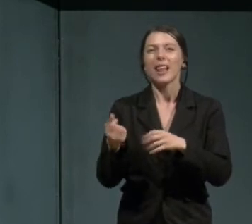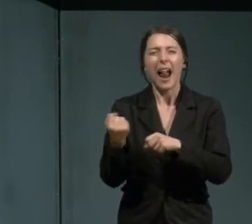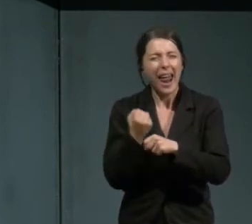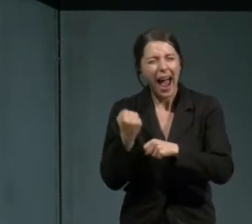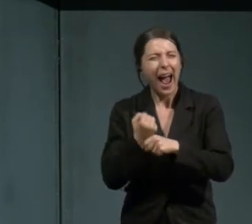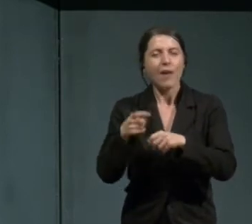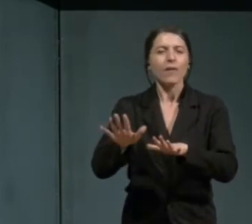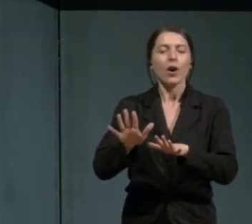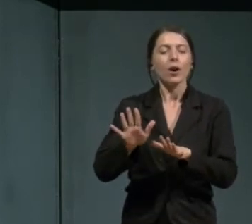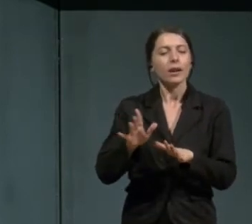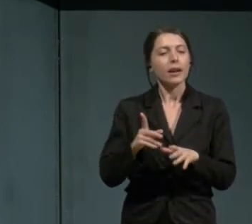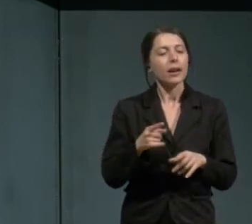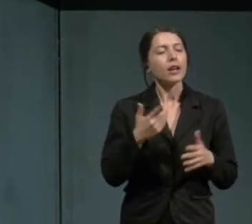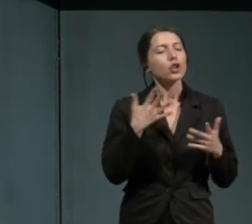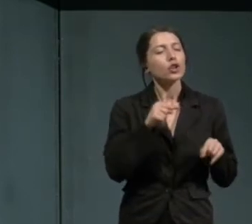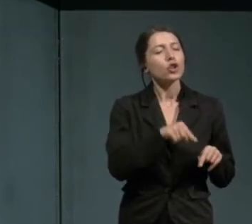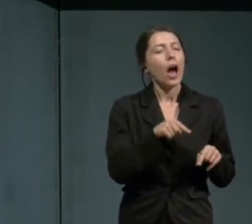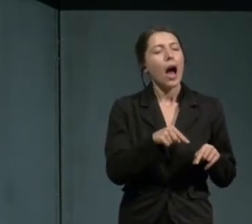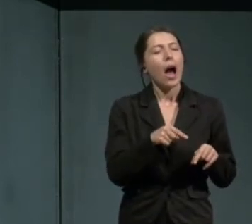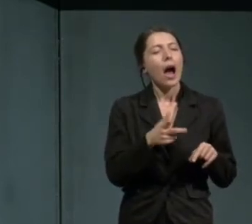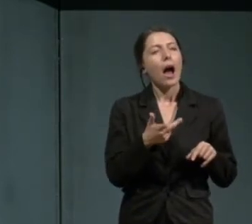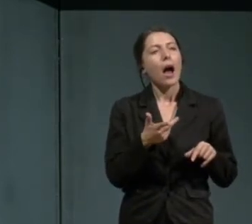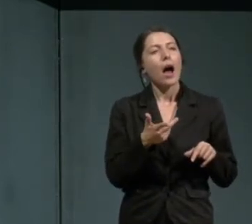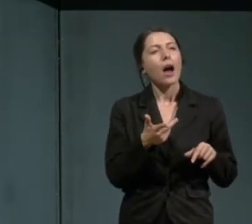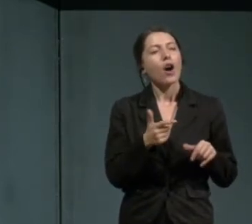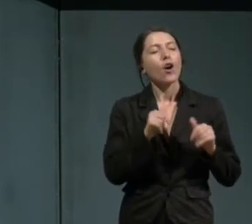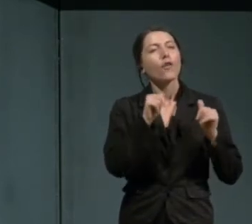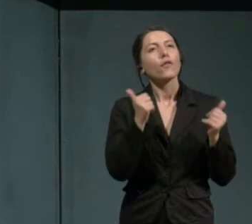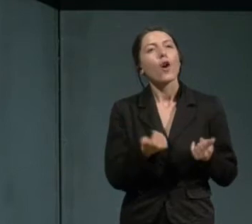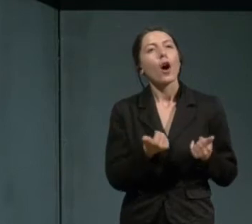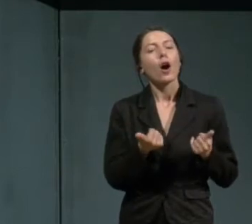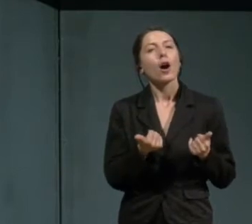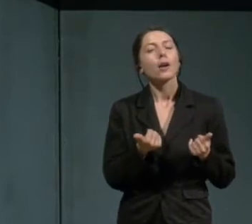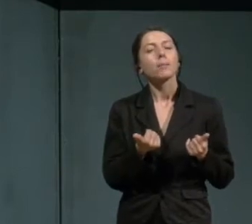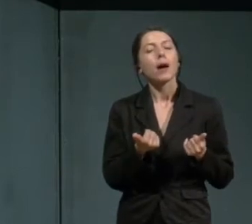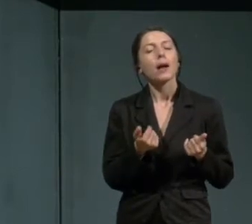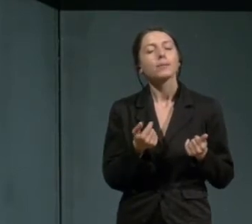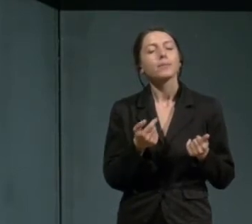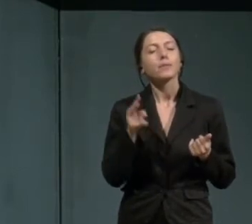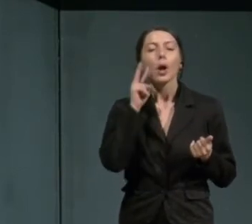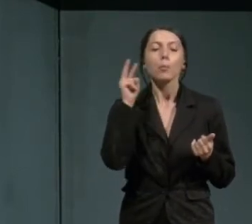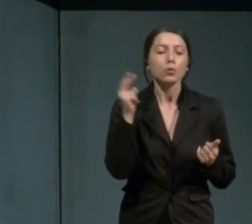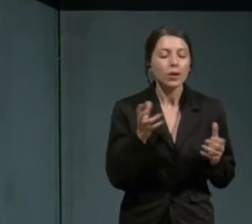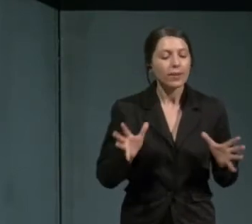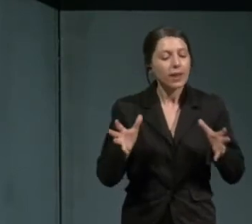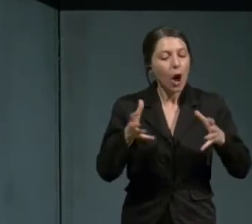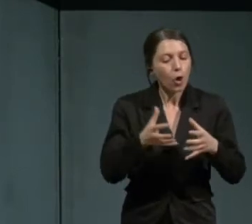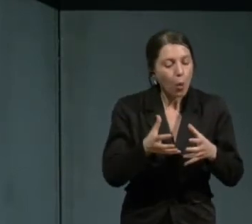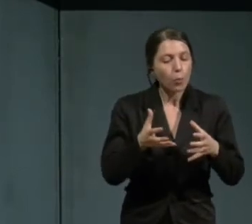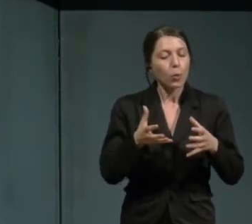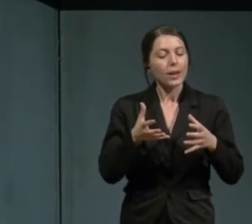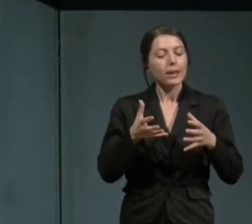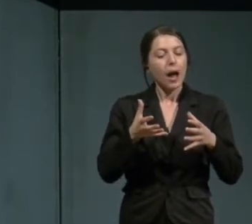una sorta di interesse per l'aspetto collettivo l'aspetto comunitario